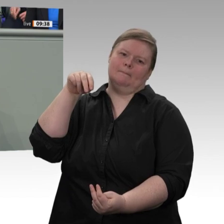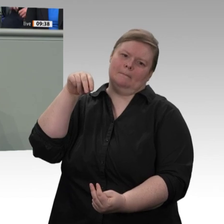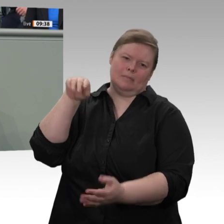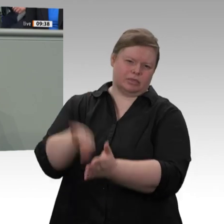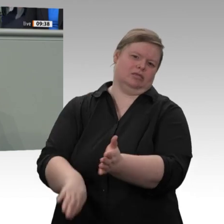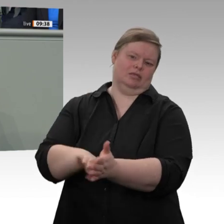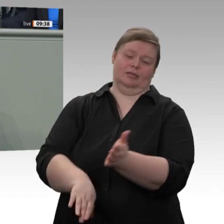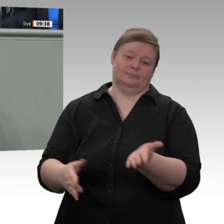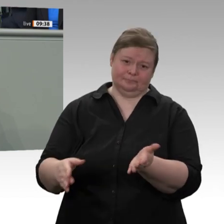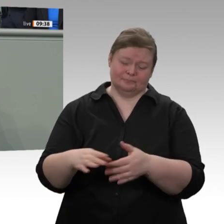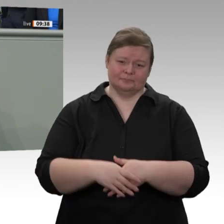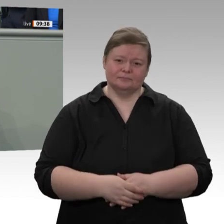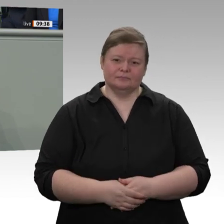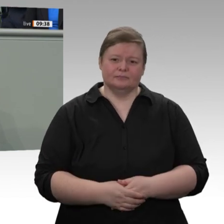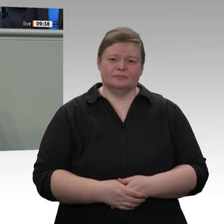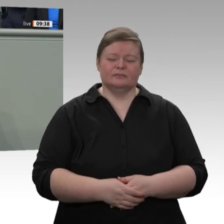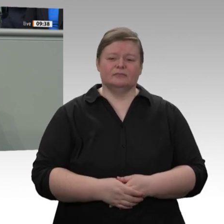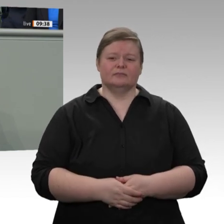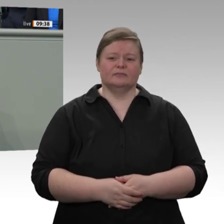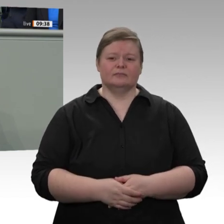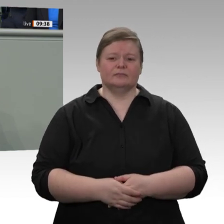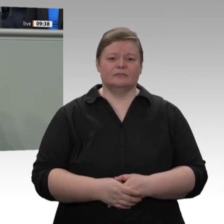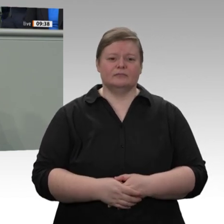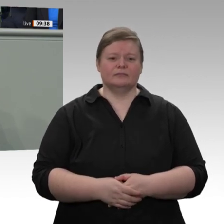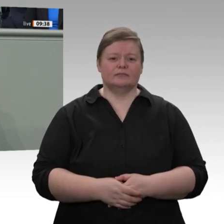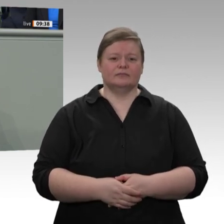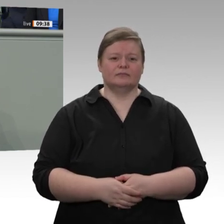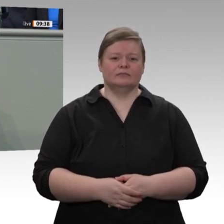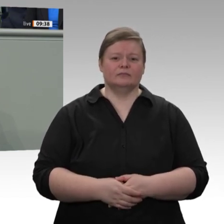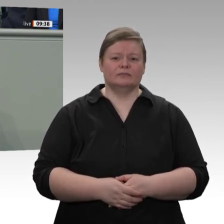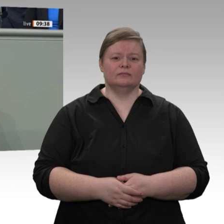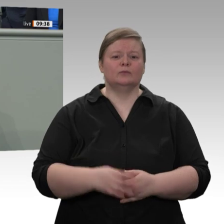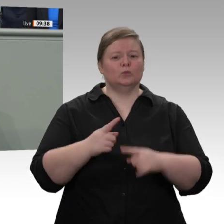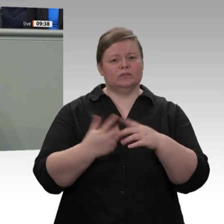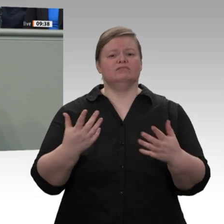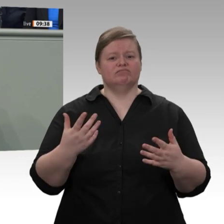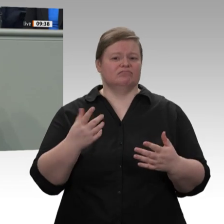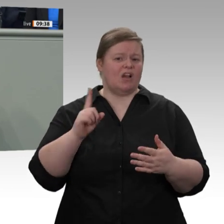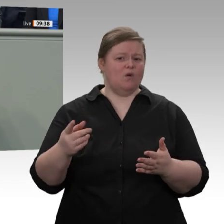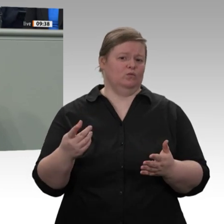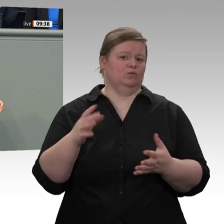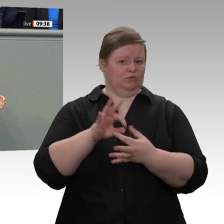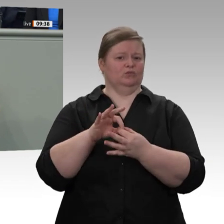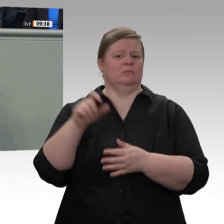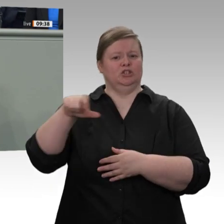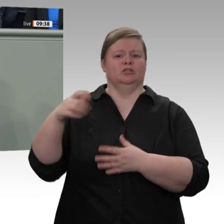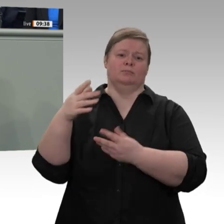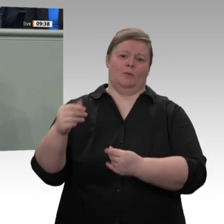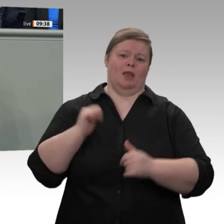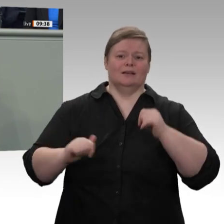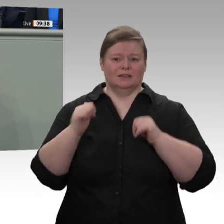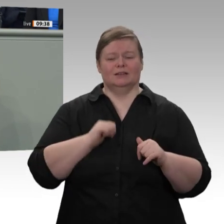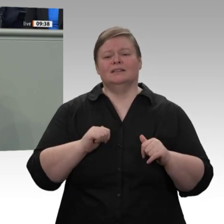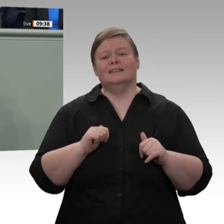übergehen. Jeder Mitbürger mit Migrationsbiografie wird Ihnen Geschichten von Alltagsrassismus erzählen können. Von